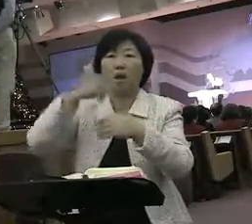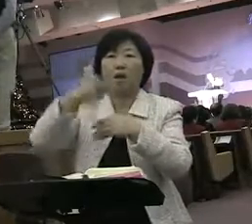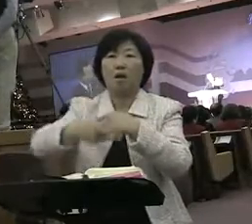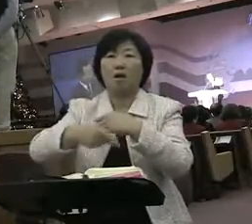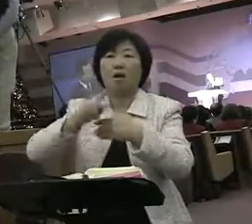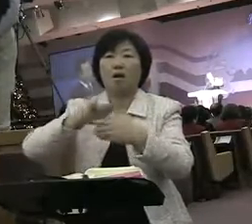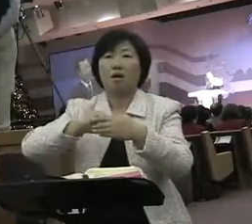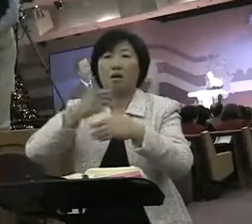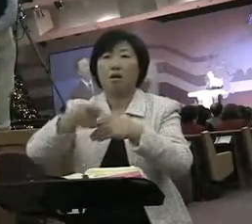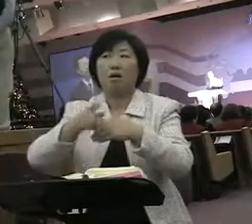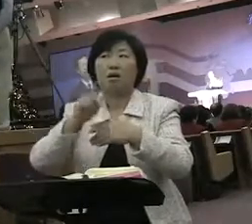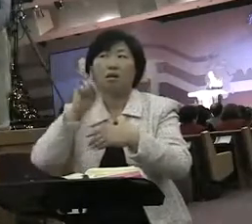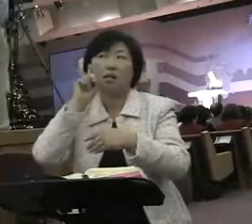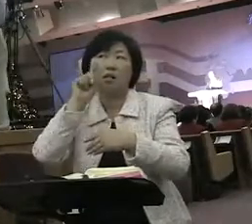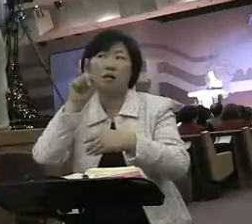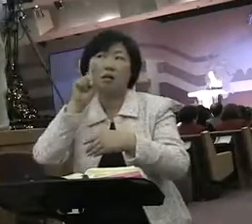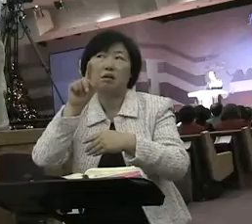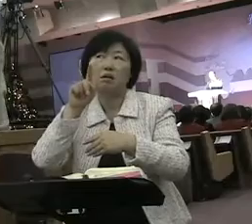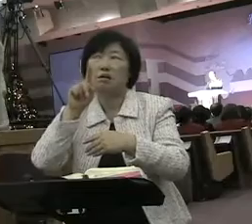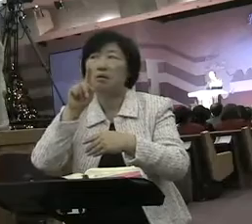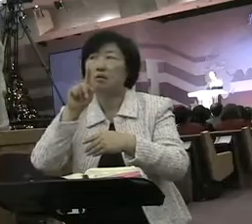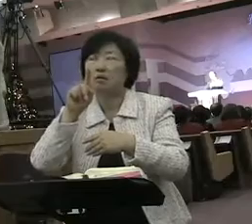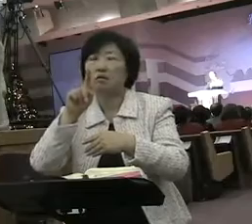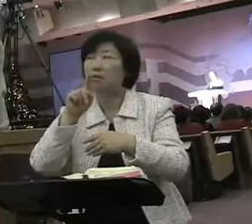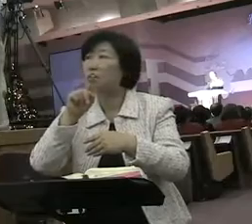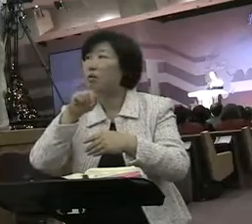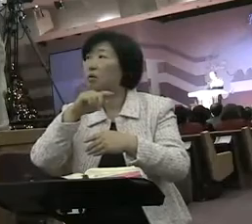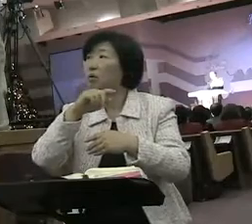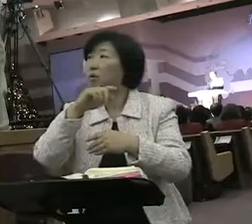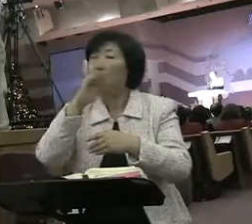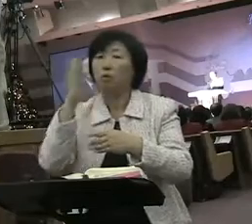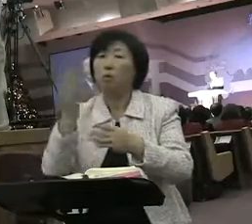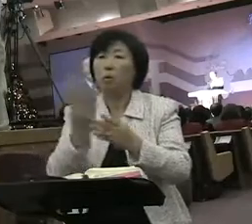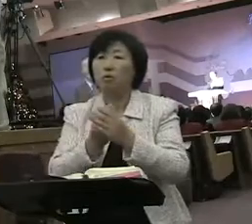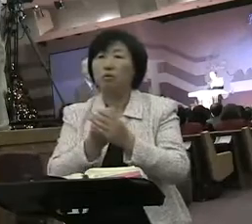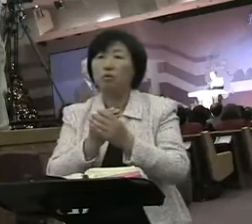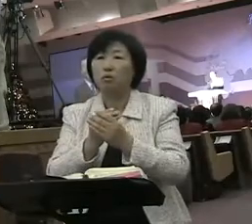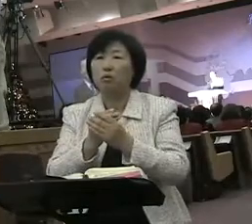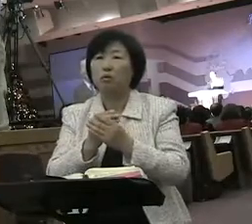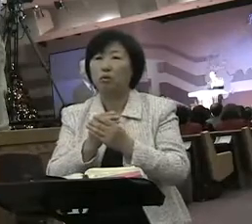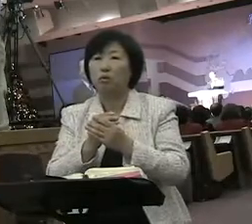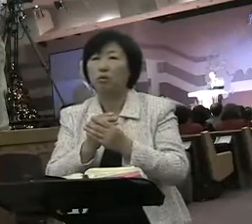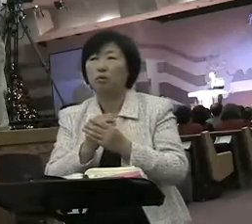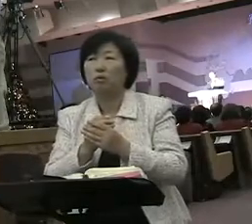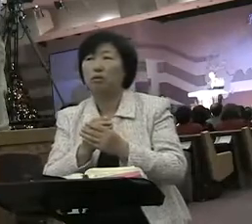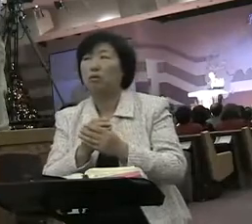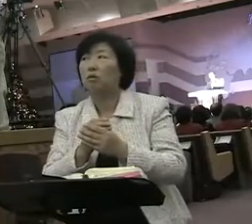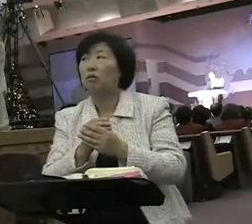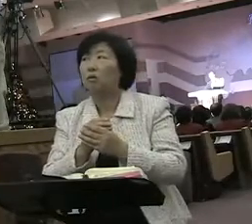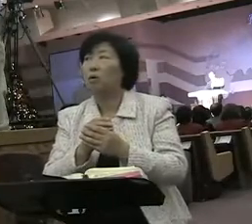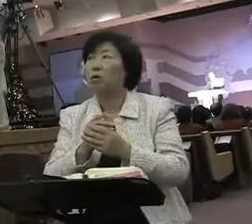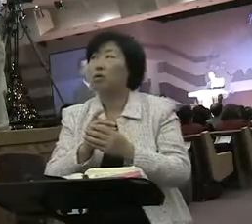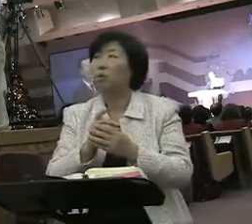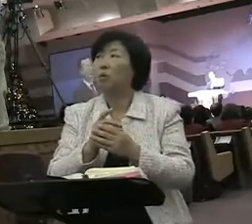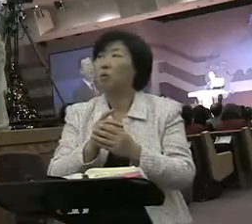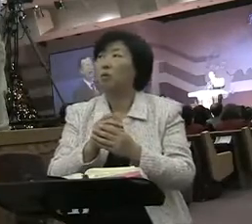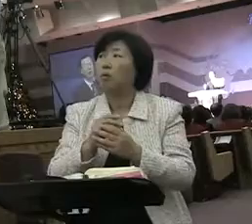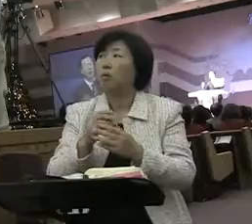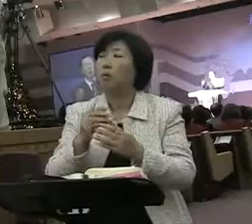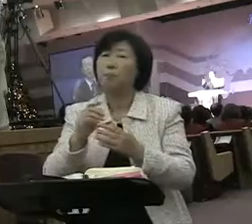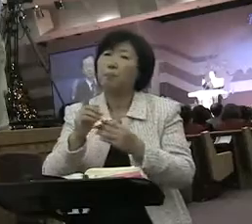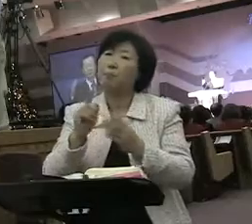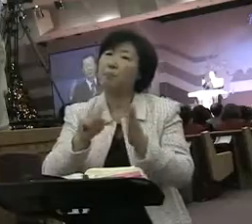캘린더는 특별히 100년 전에 있었던 평양 대부흥을 기념하는 그러한 그 캘린더가 됩니다. 그래서